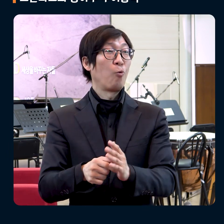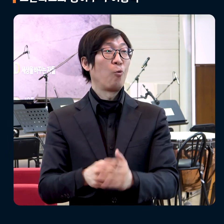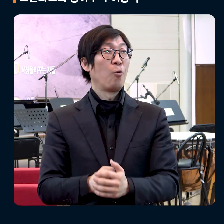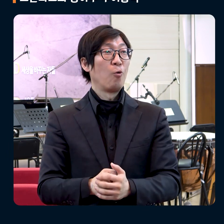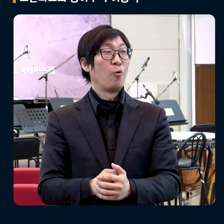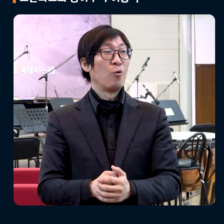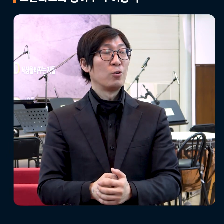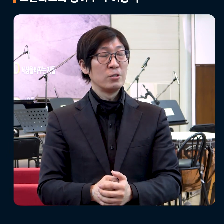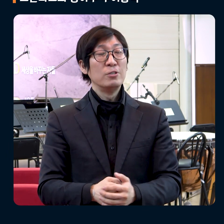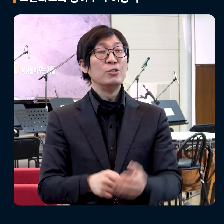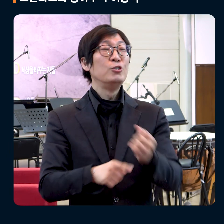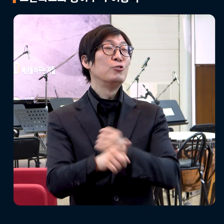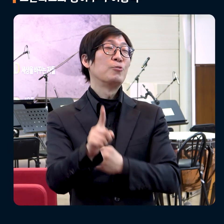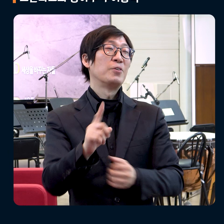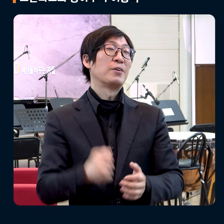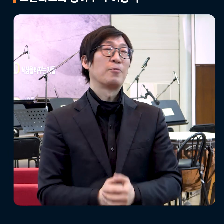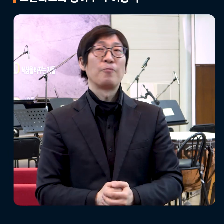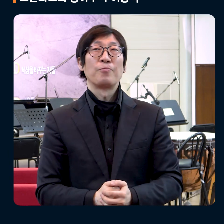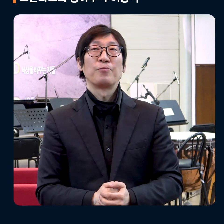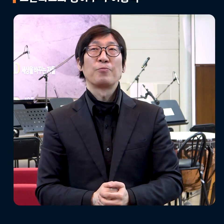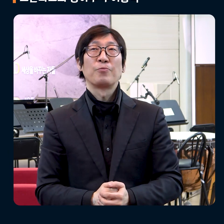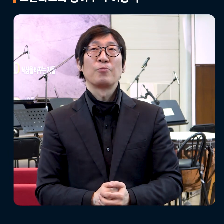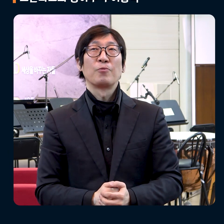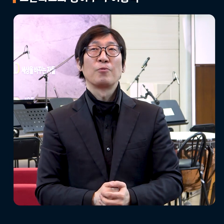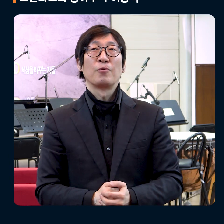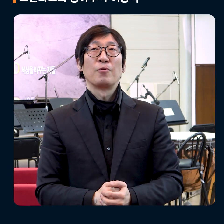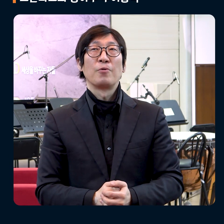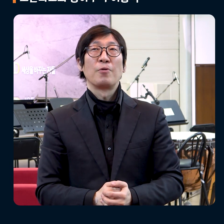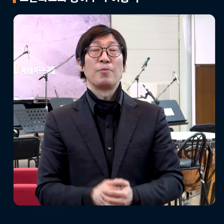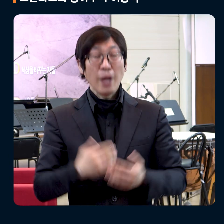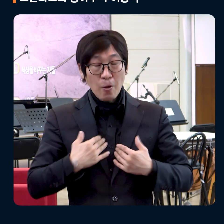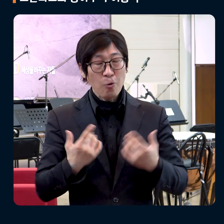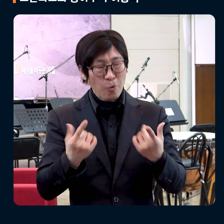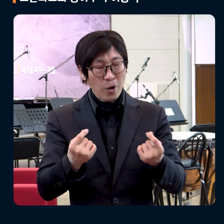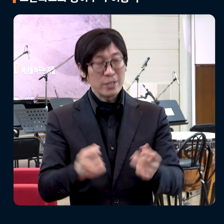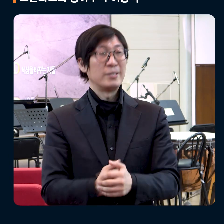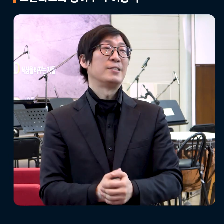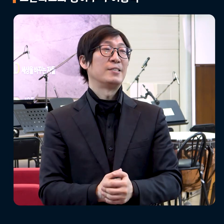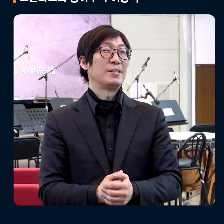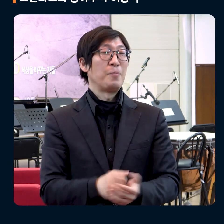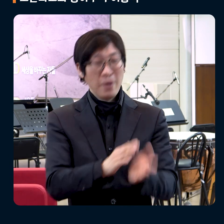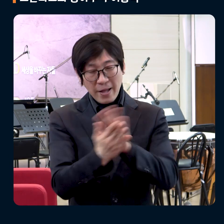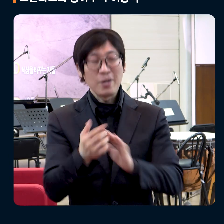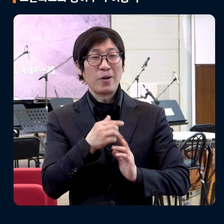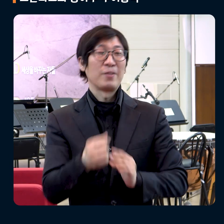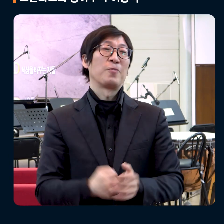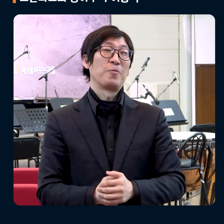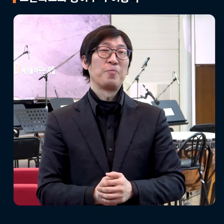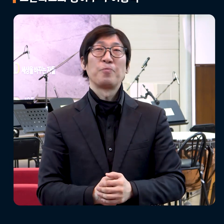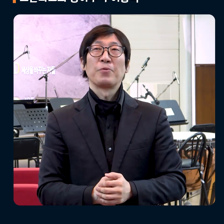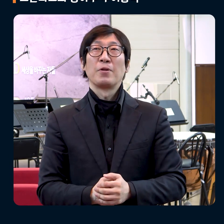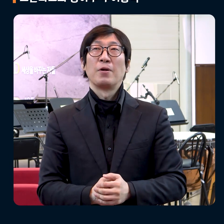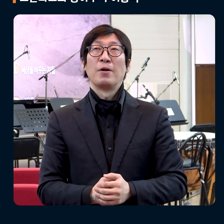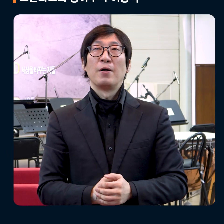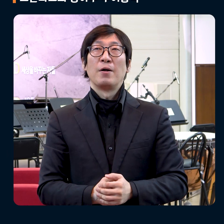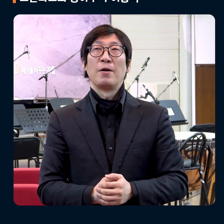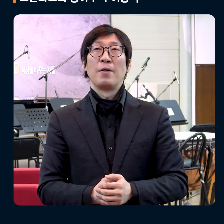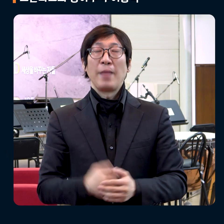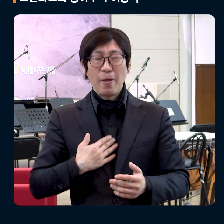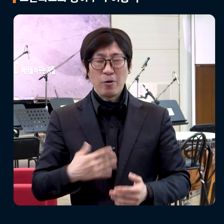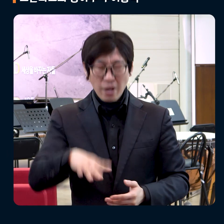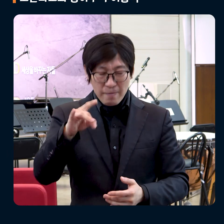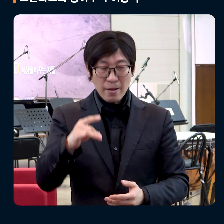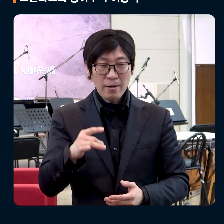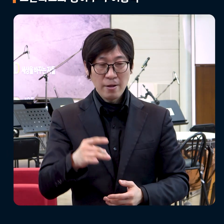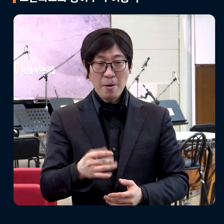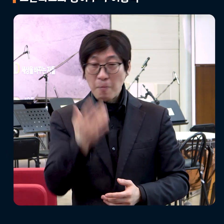되는 이유를 묻게 되는 거죠. 왜 그렇습니까? 나도 그렇게 되기를 원하니까, 나도 겁장이니까, 나도 전면에